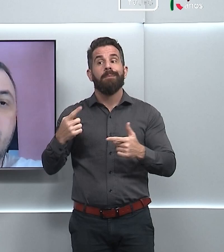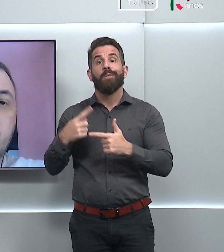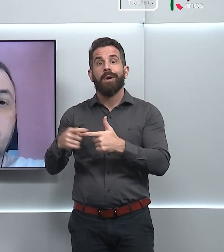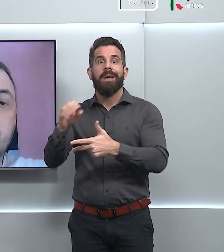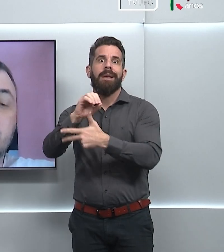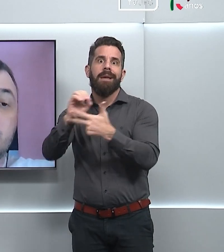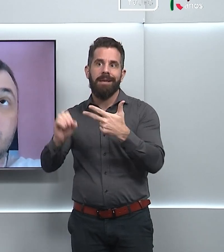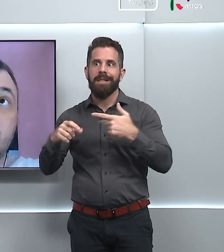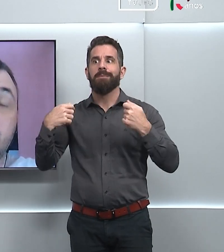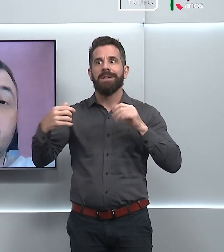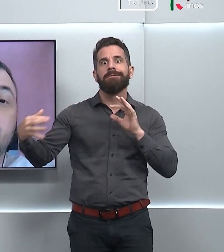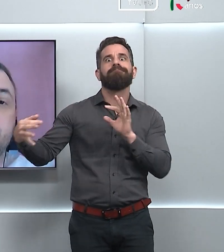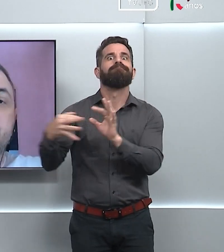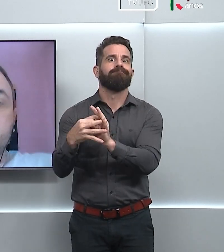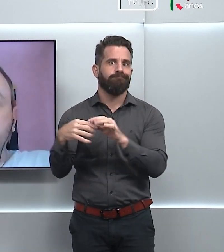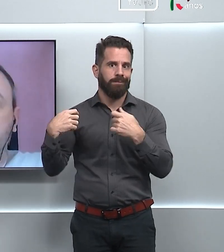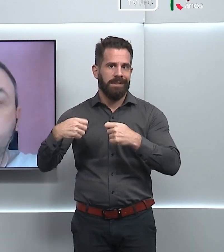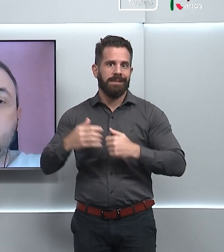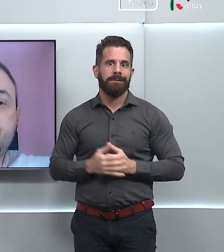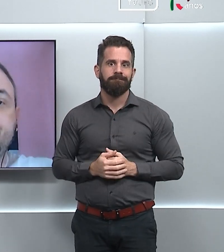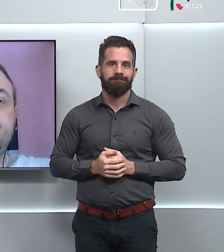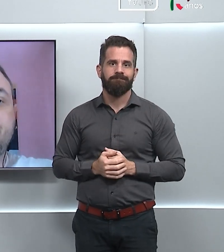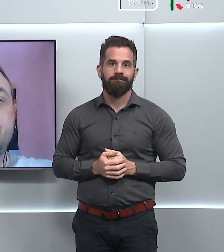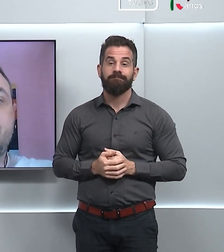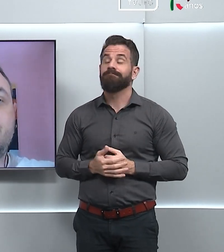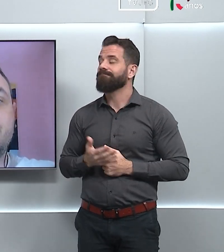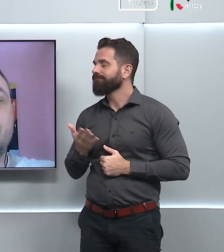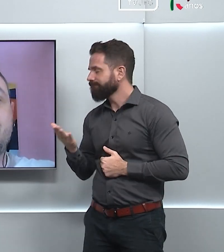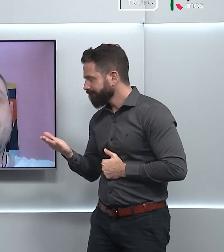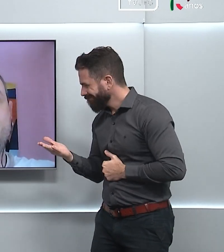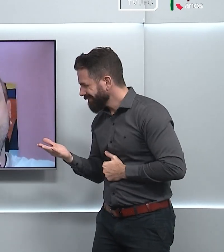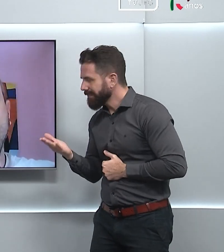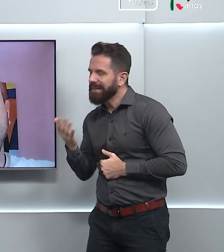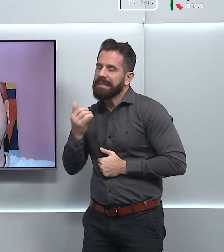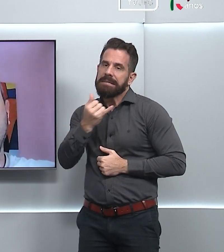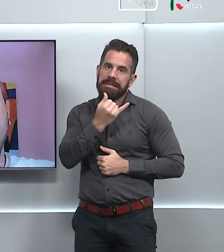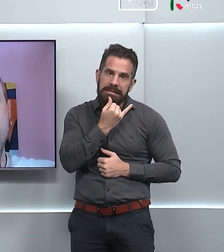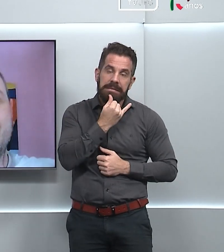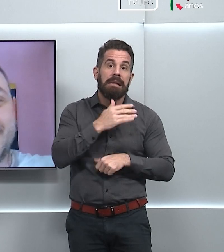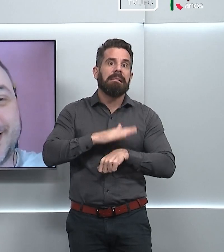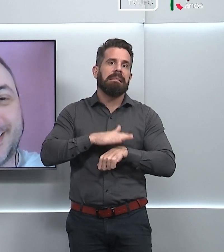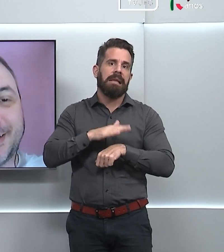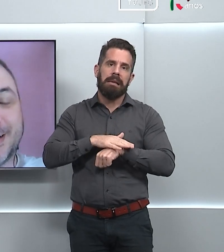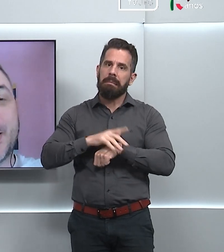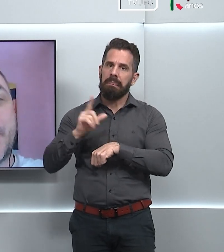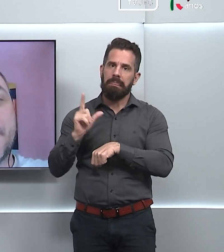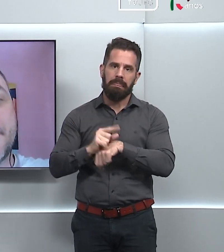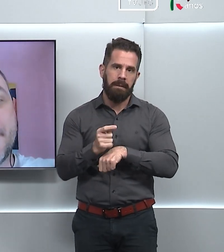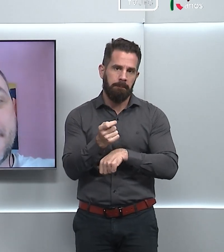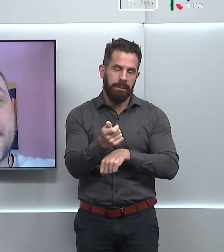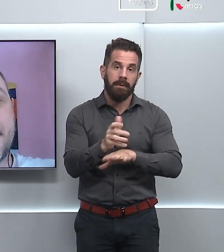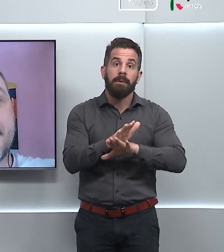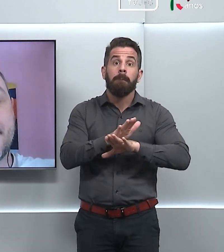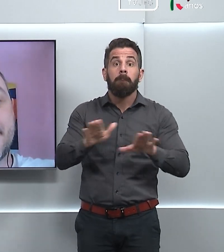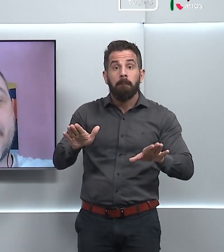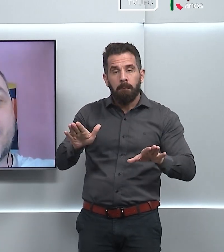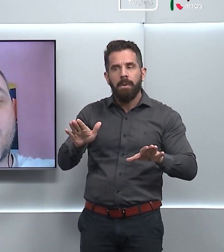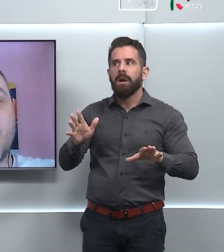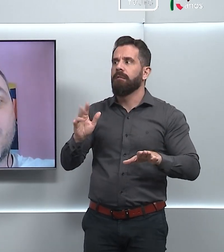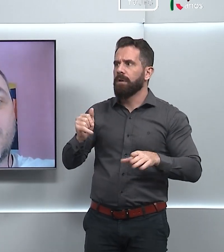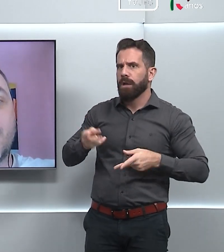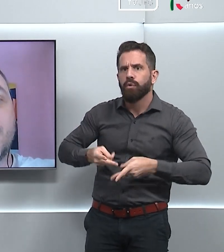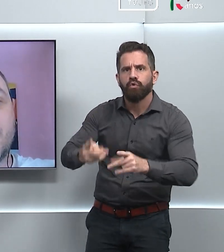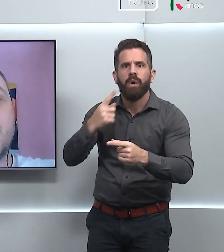Enem. Certo, professor. Bom, infelizmente, nosso tempo está chegando ao fim. A gente, claro, vai continuar discutindo essa nova política,